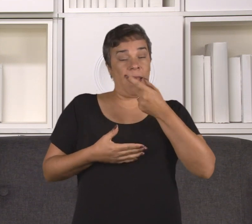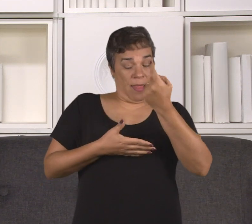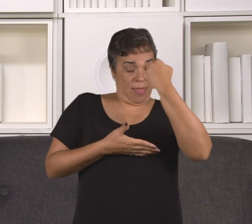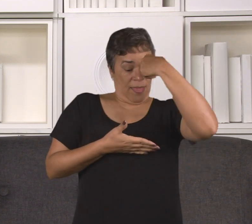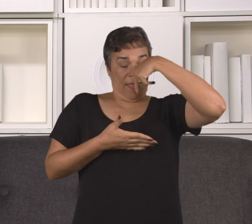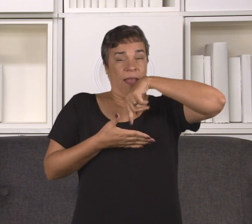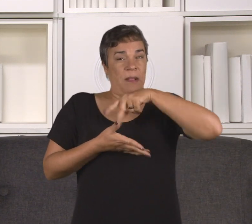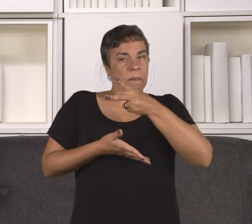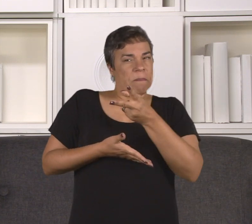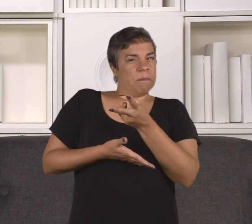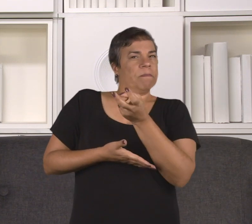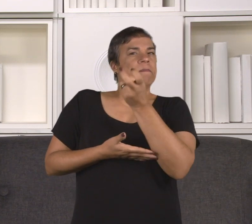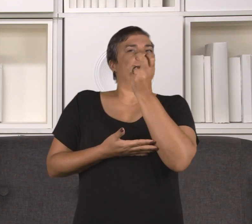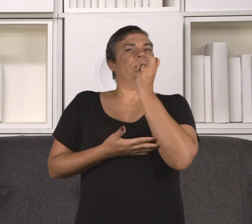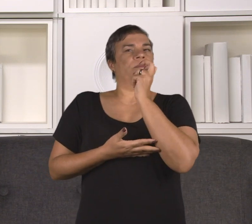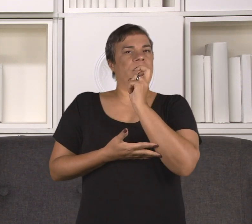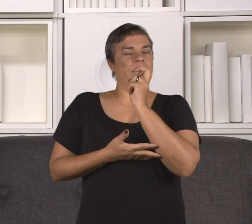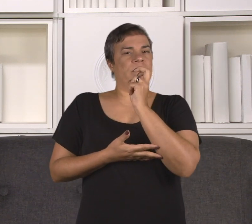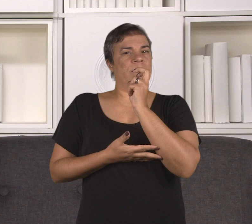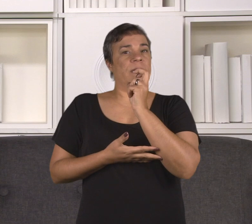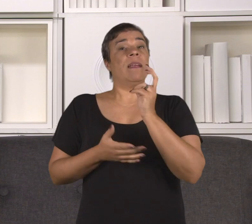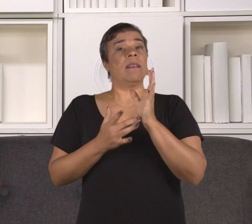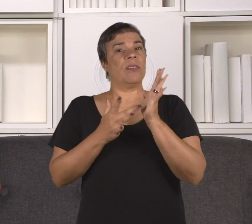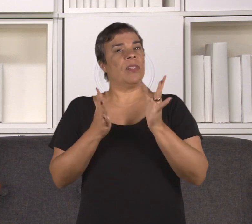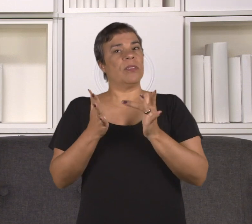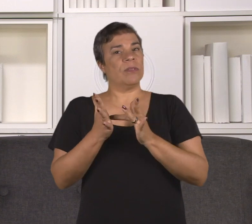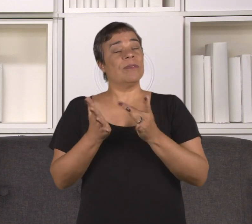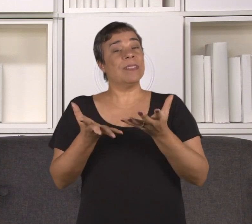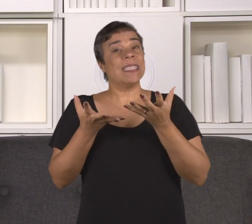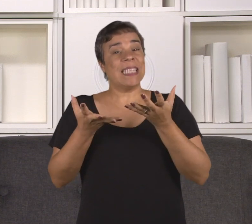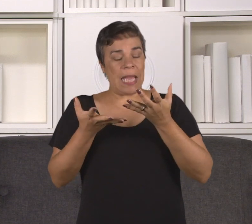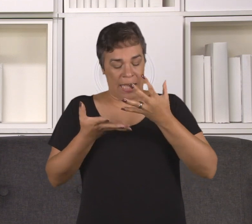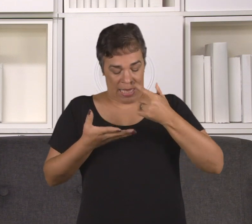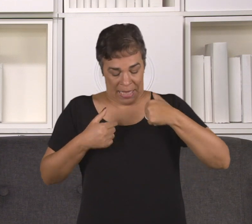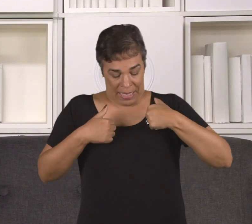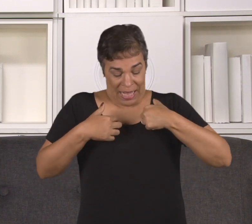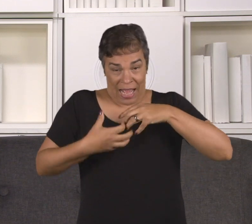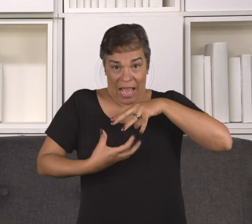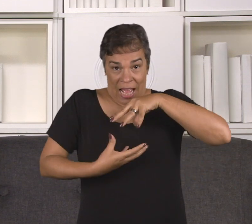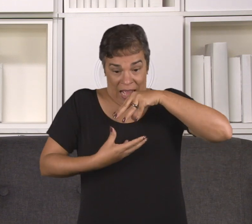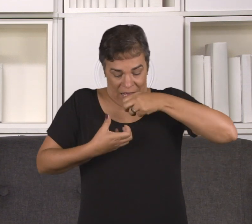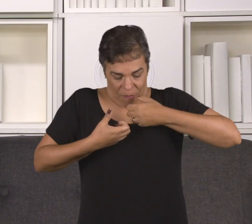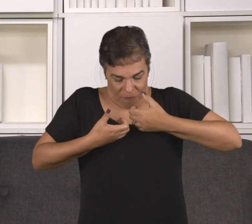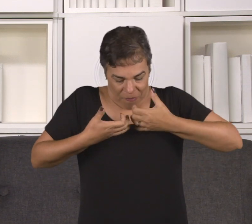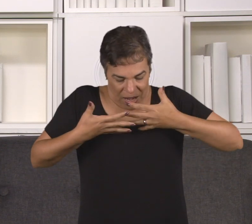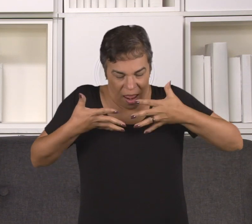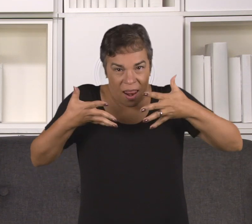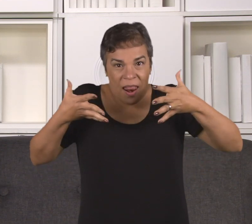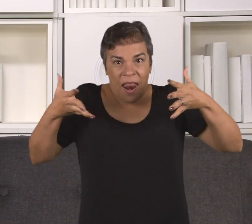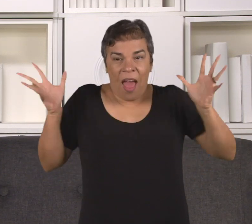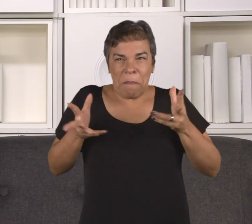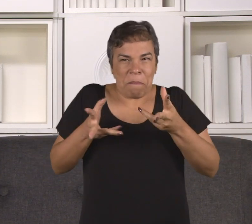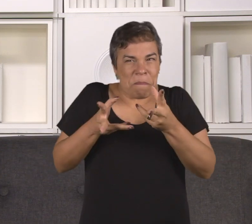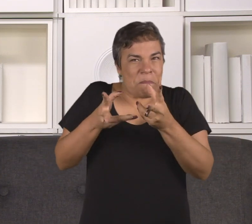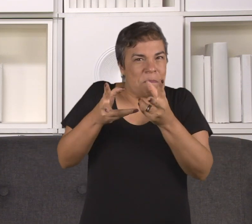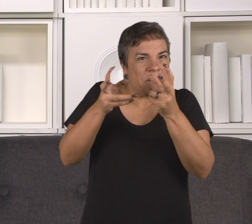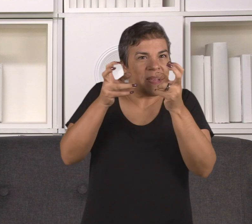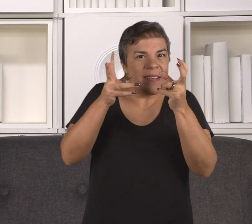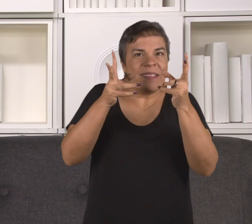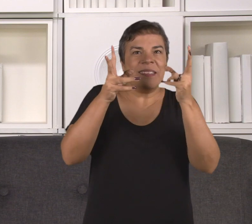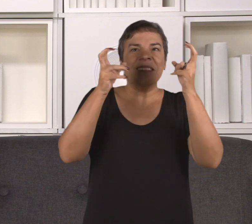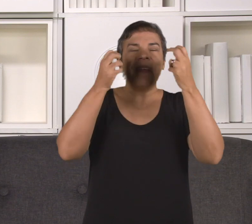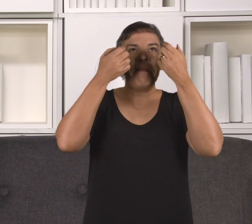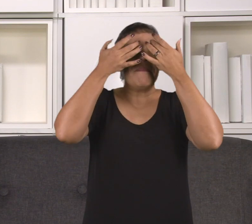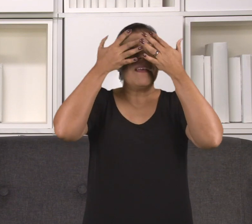ele quer abrir os nossos olhos espirituais para a gente enxergar a realidade espiritual e especialmente